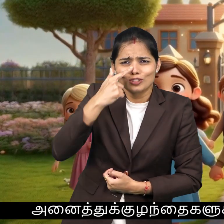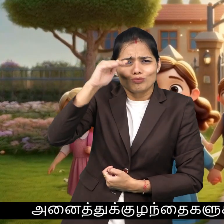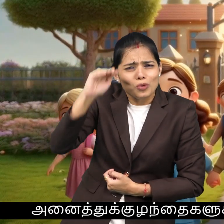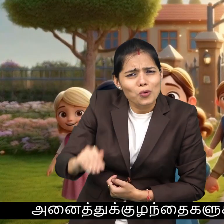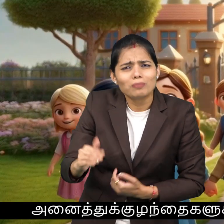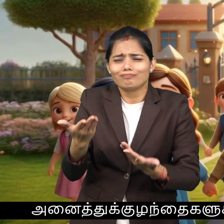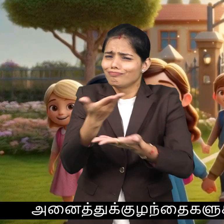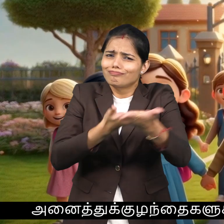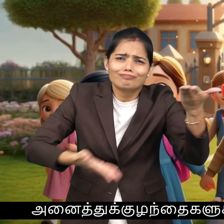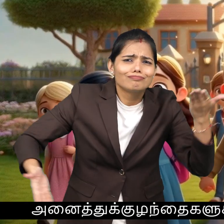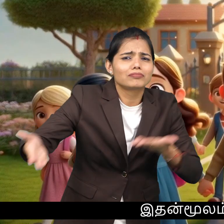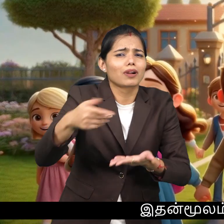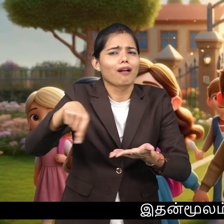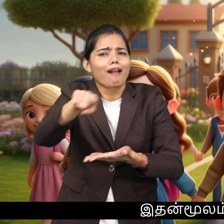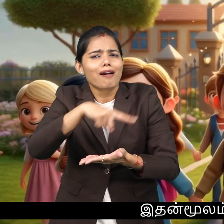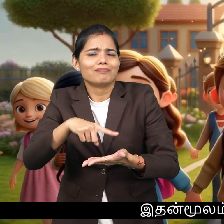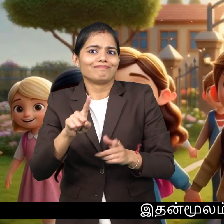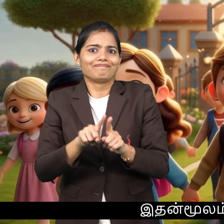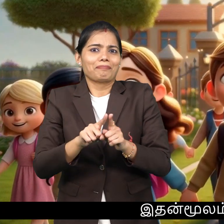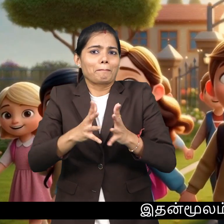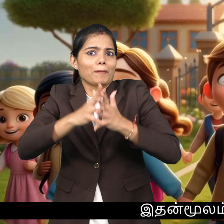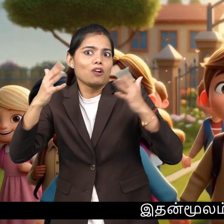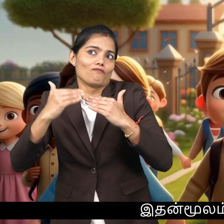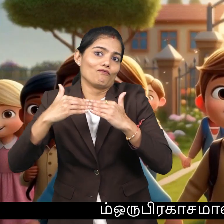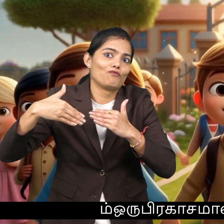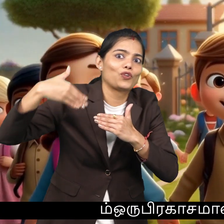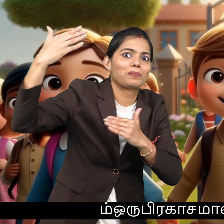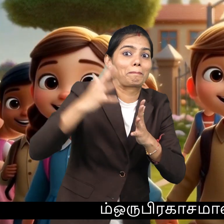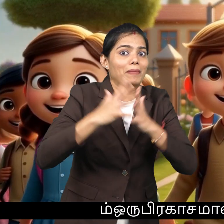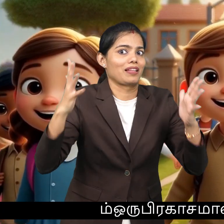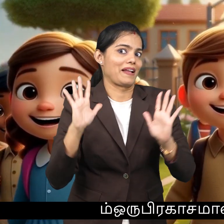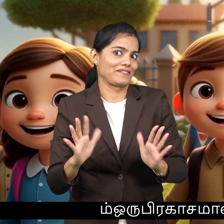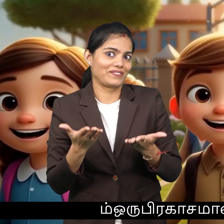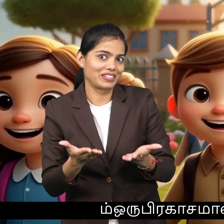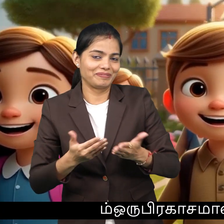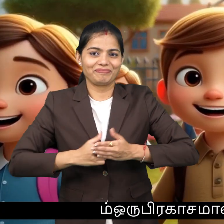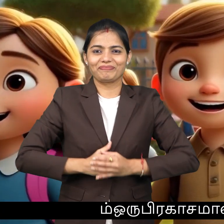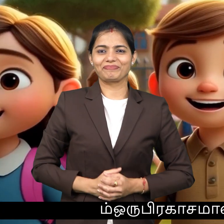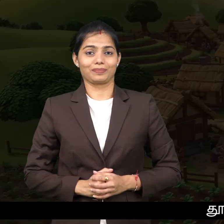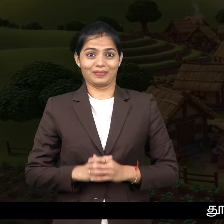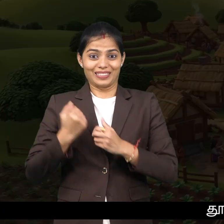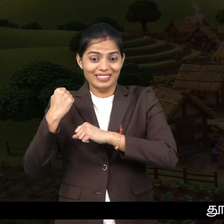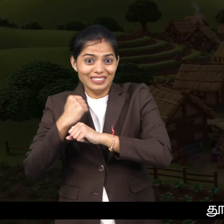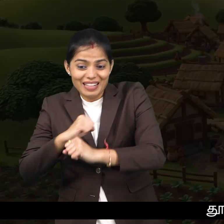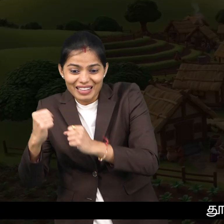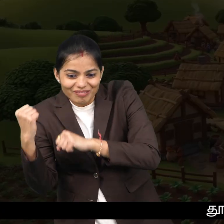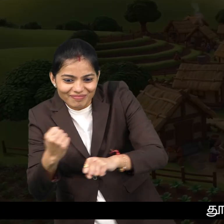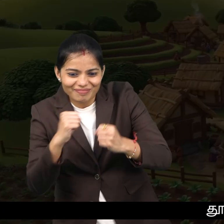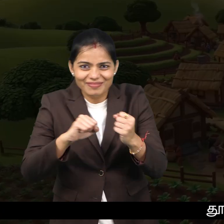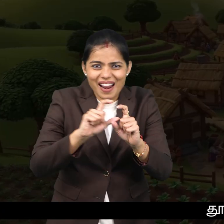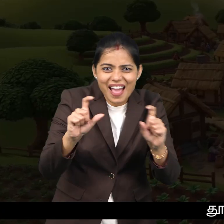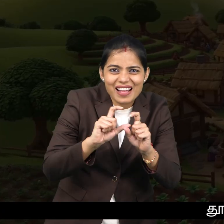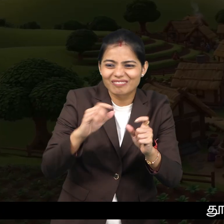பள்ளிகள் ஒரு பொது சேவையாகும். இதன் மூலம் அனைத்து குழந்தைகளும் ஒரு பிரகாசமான எதிர்காலத்தை பெற முடியும். தூய்மை